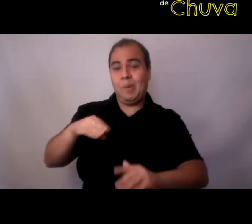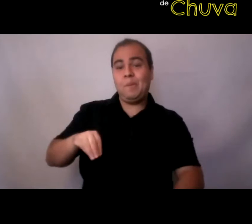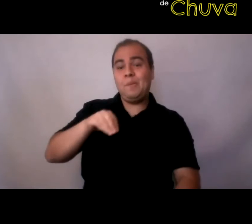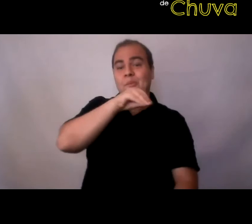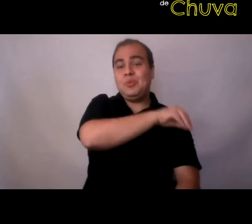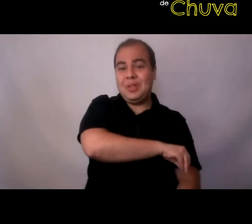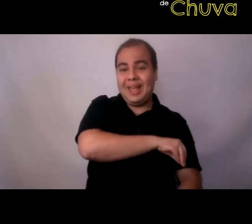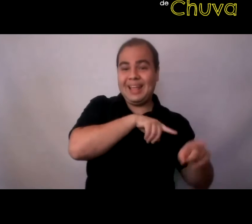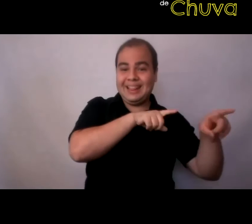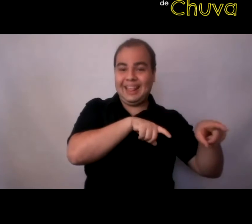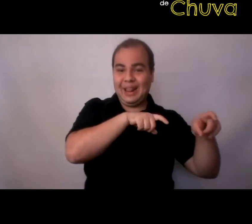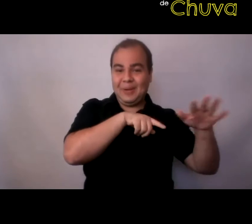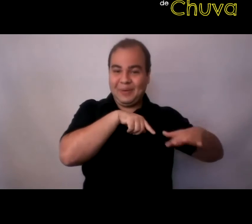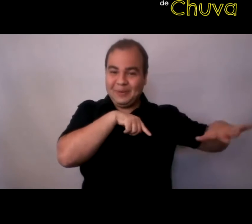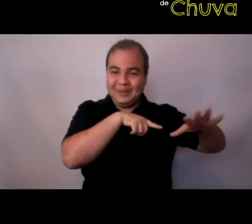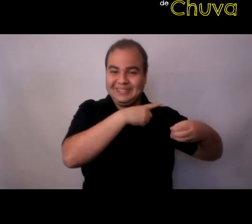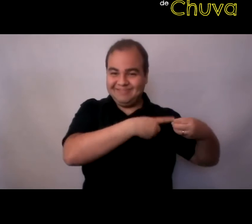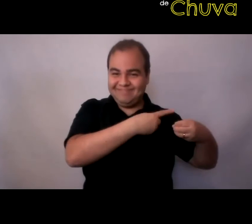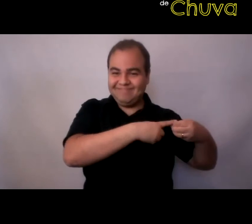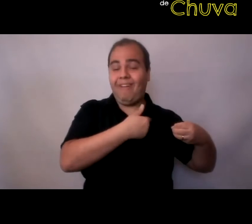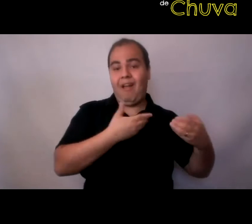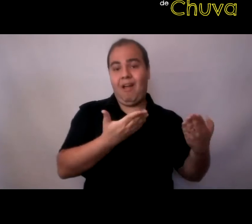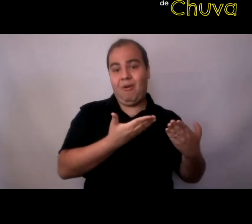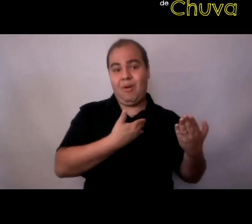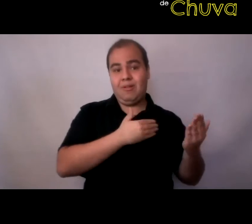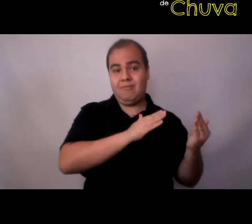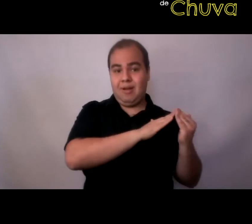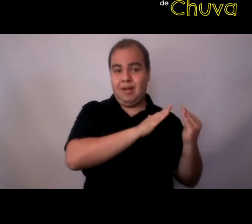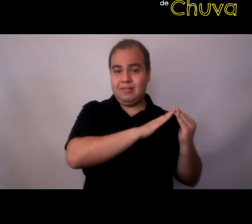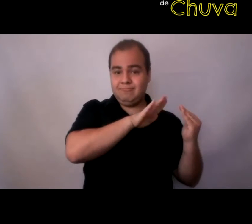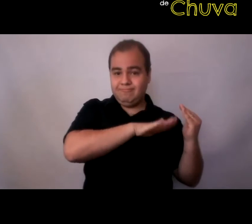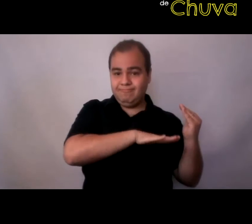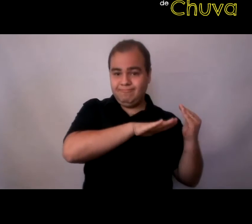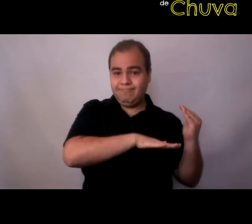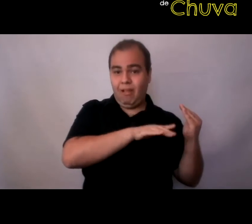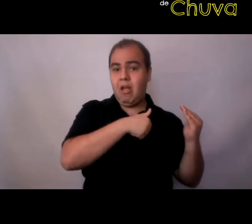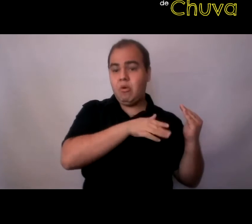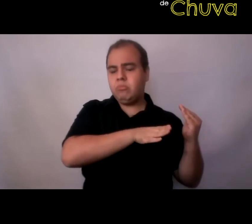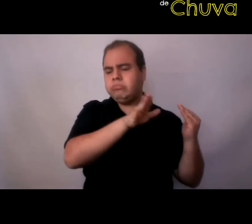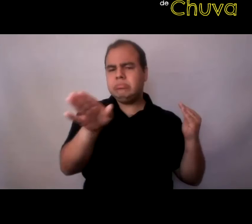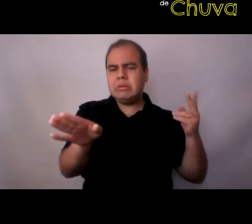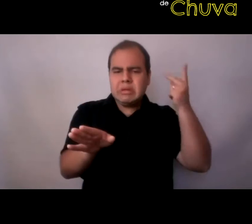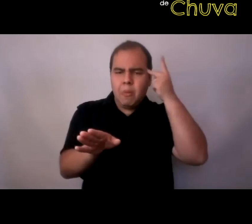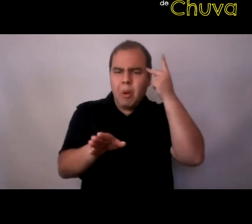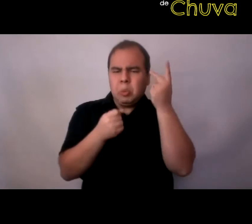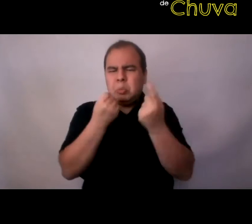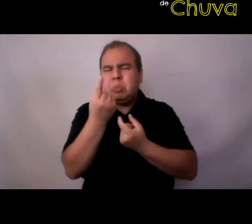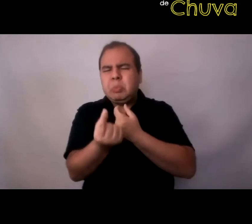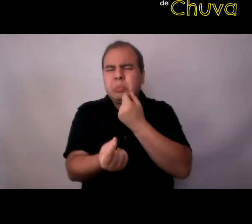momento em especial de pandemia que eu estou recolhido aqui, tenho ido pouquíssimo para São Paulo,